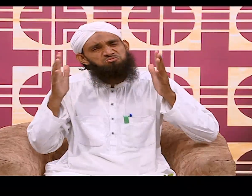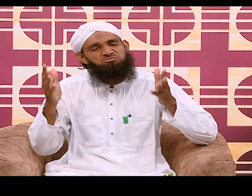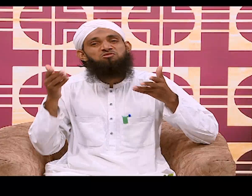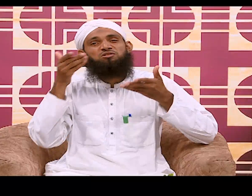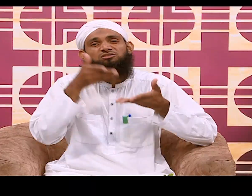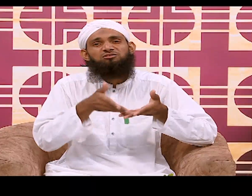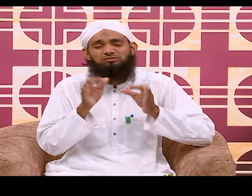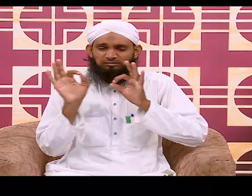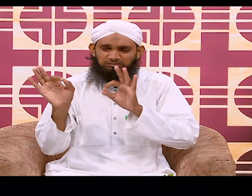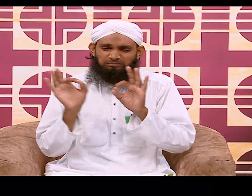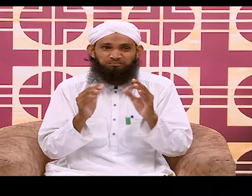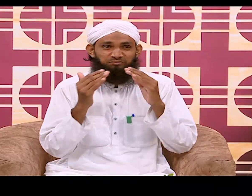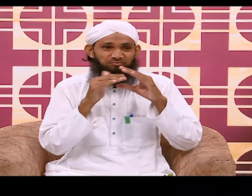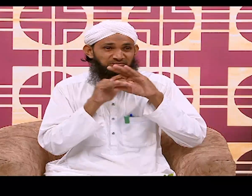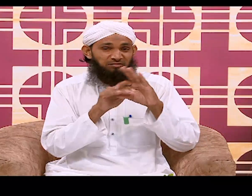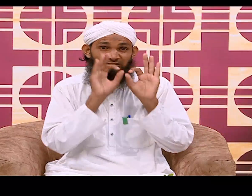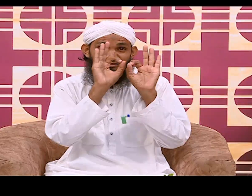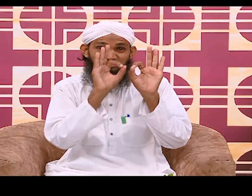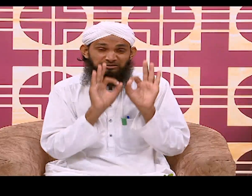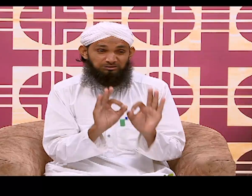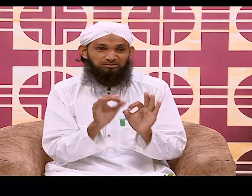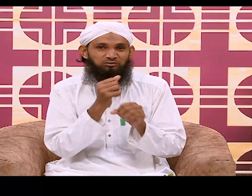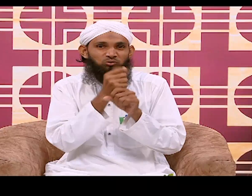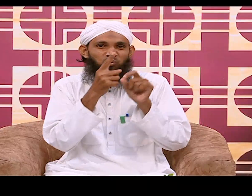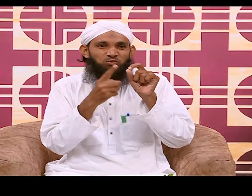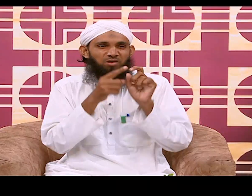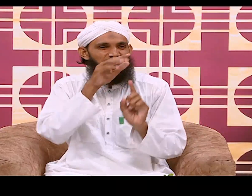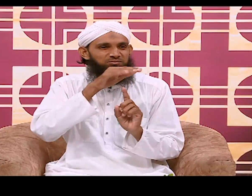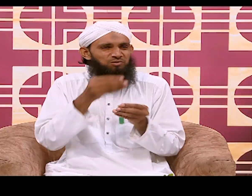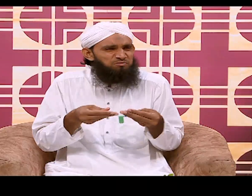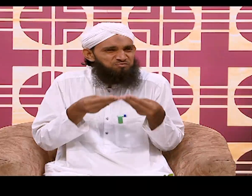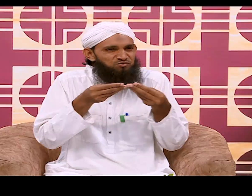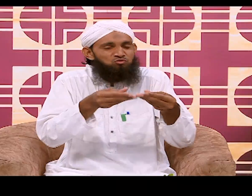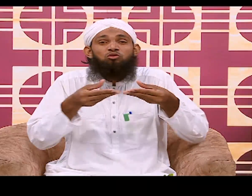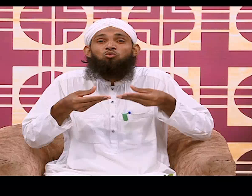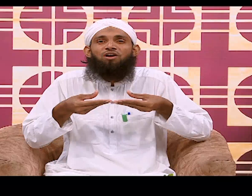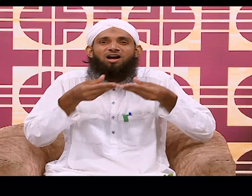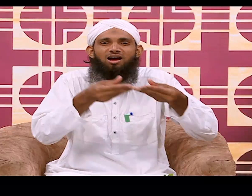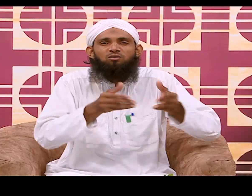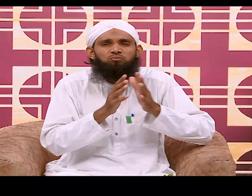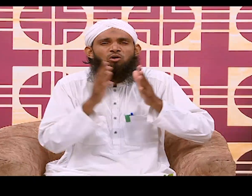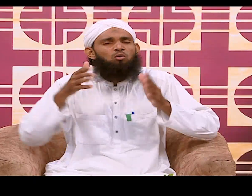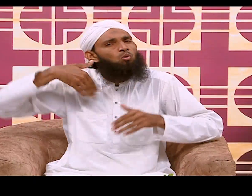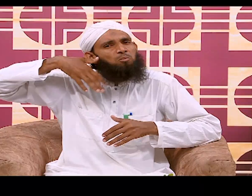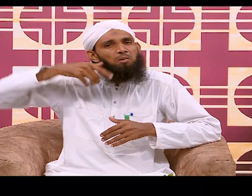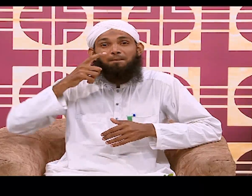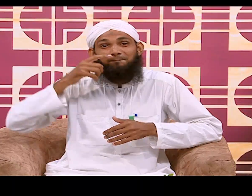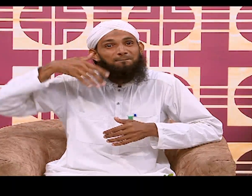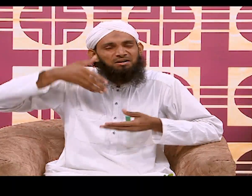نے یہیں اسی مکان میں بارگاہ غوثیت میں نذرانے پیش کرنے شروع کیے۔ کوئی بکری لا رہا ہے، کوئی